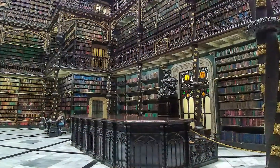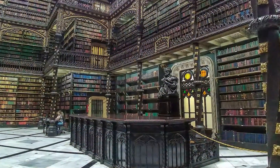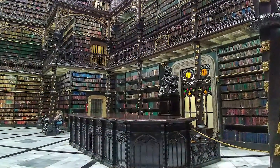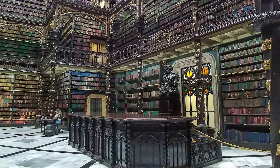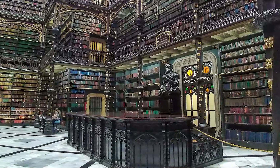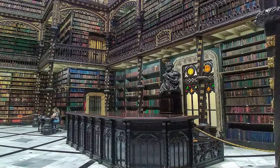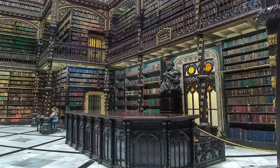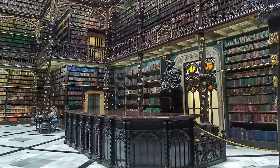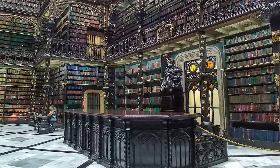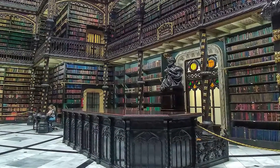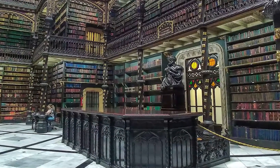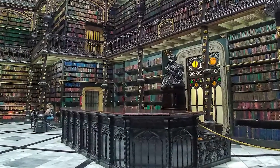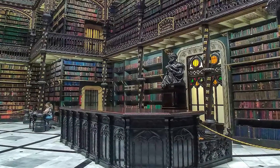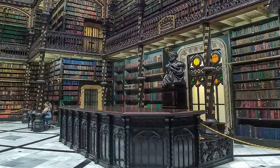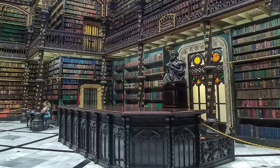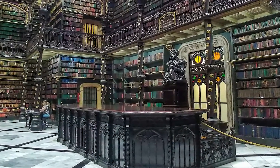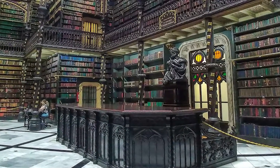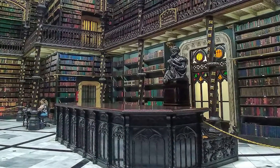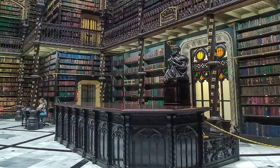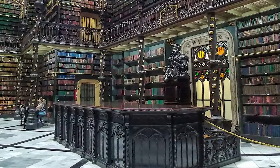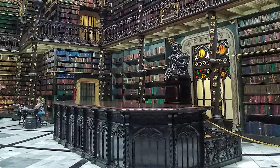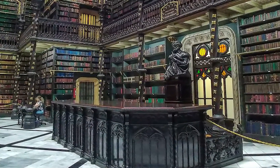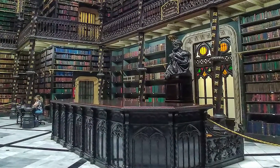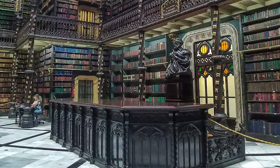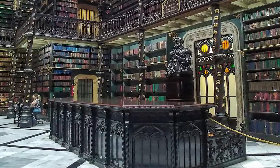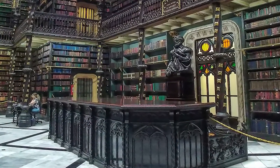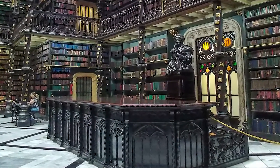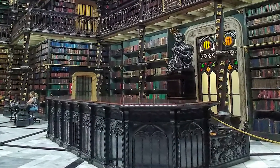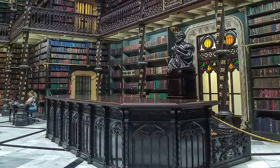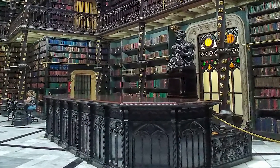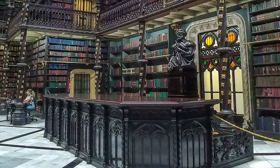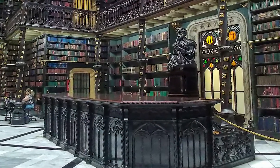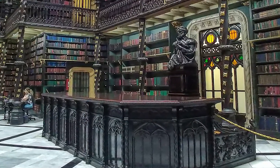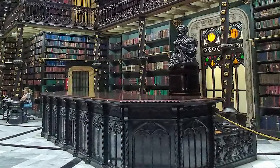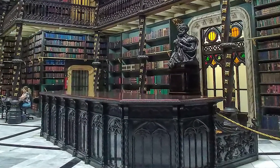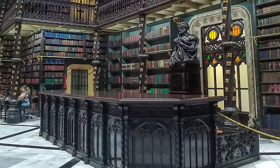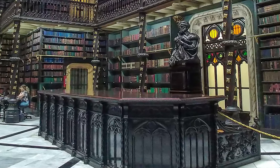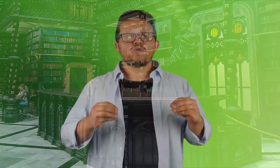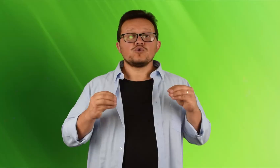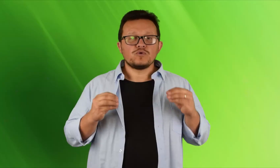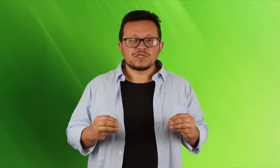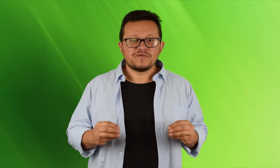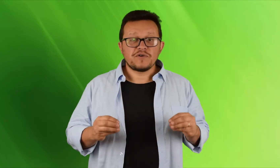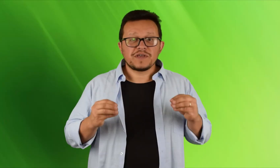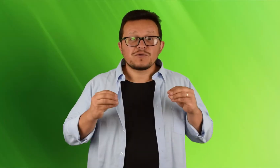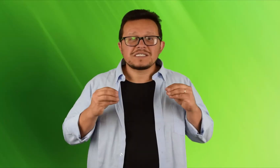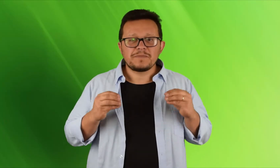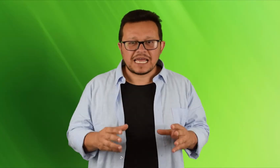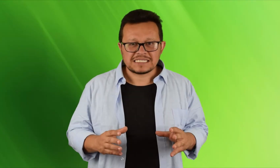gigantesca Biblioteca Real foram embarcados e levados para o Brasil. Tudo isso foi feito às